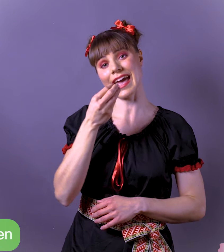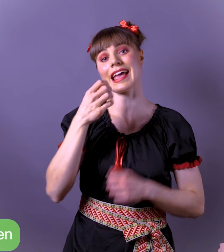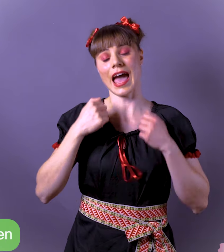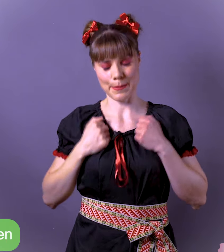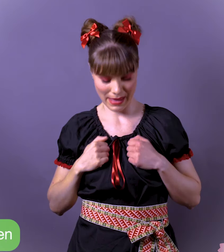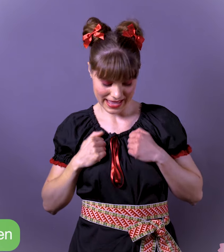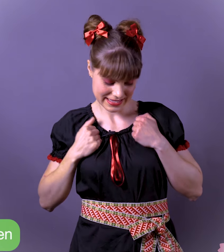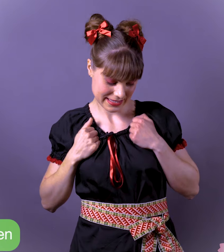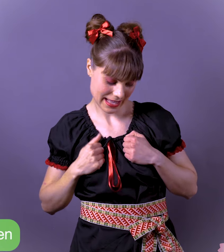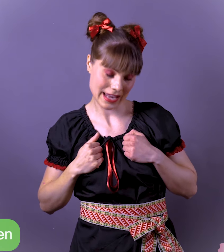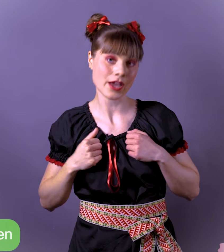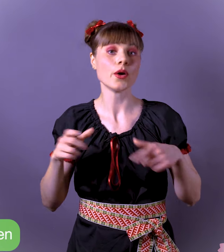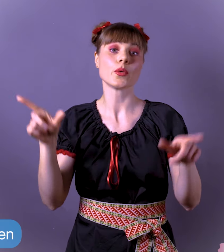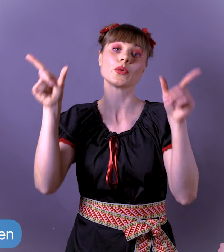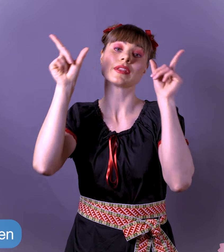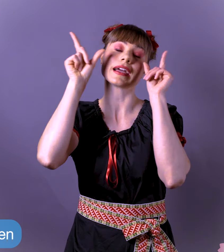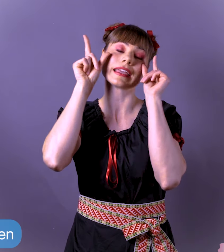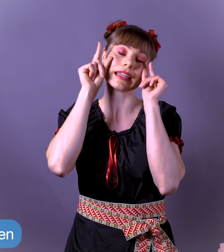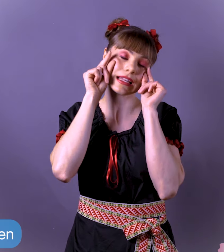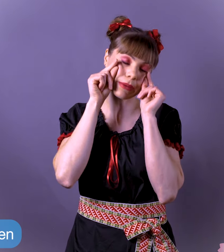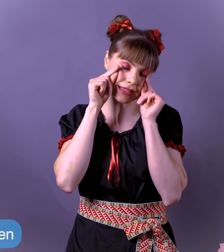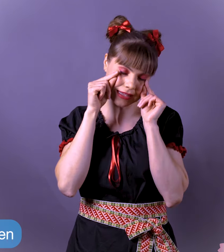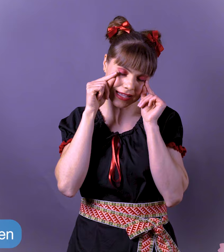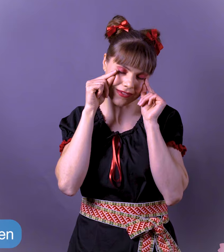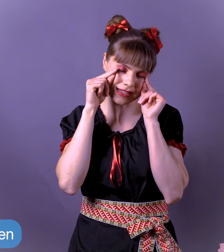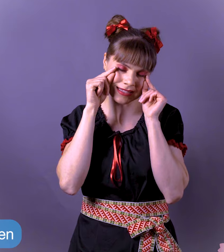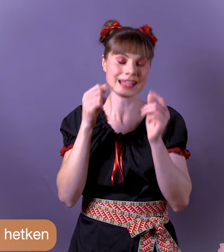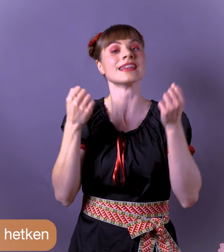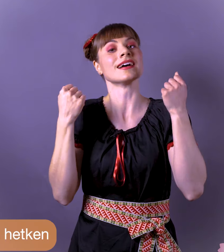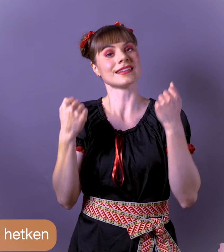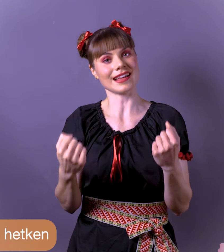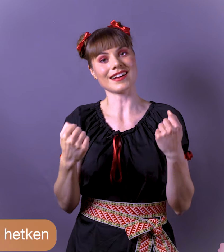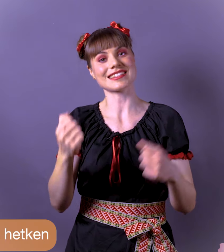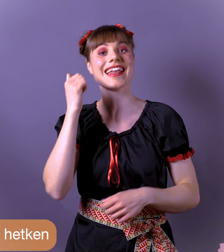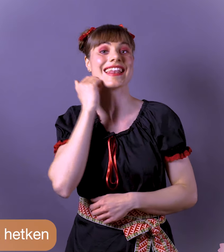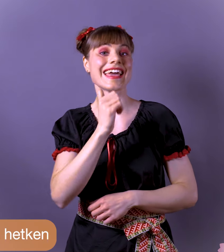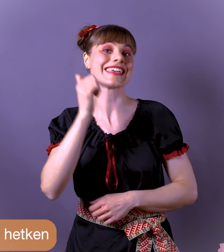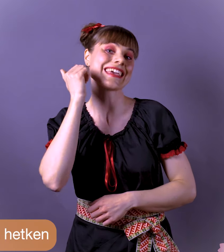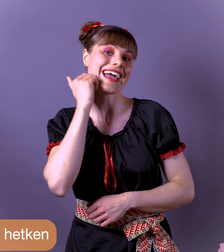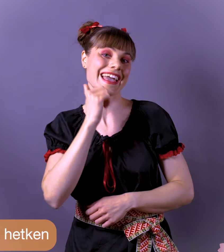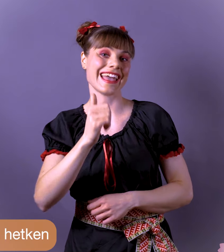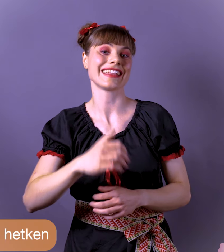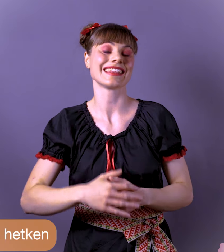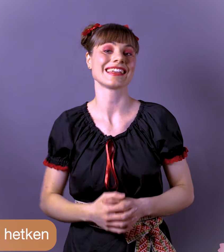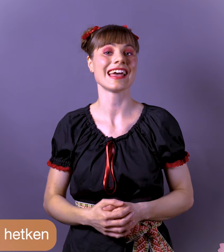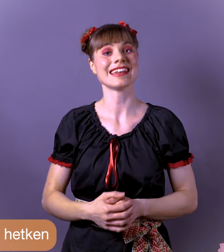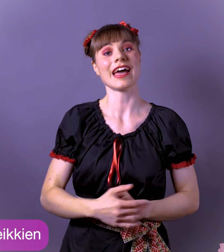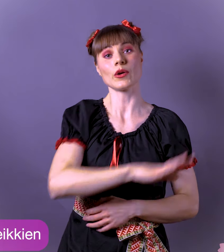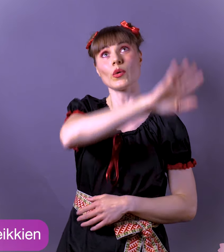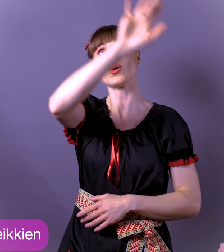sekä pesten. Untakin mä tarvitsen, taas jaksan leikkiä hetken. Näin